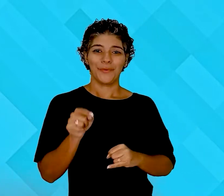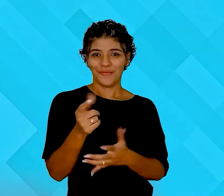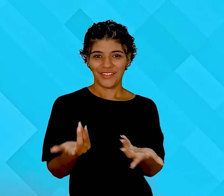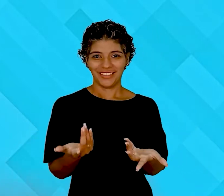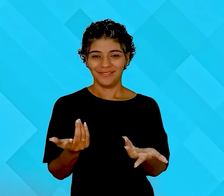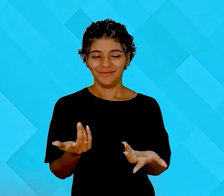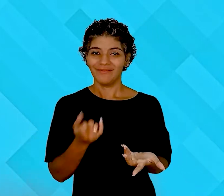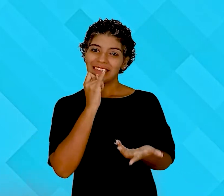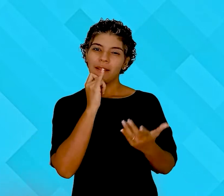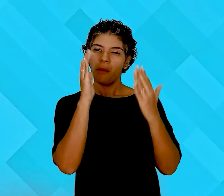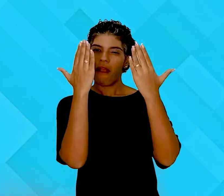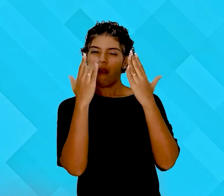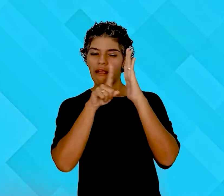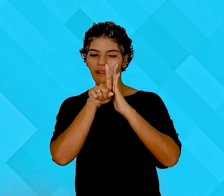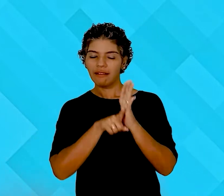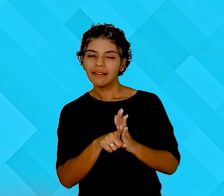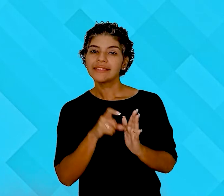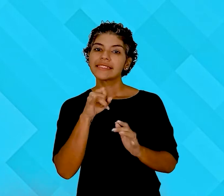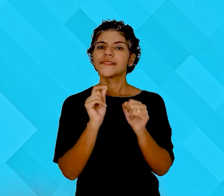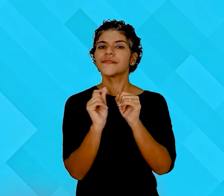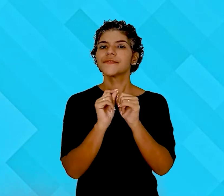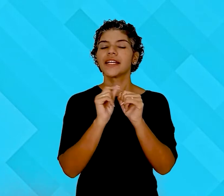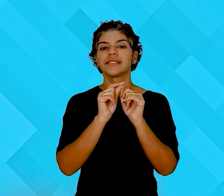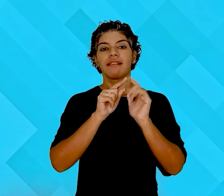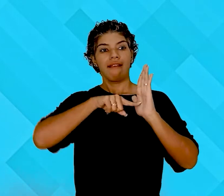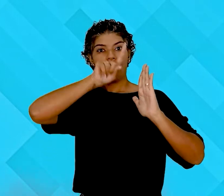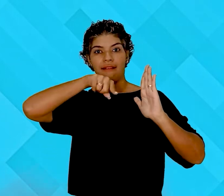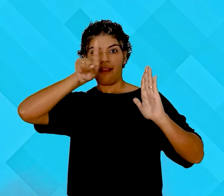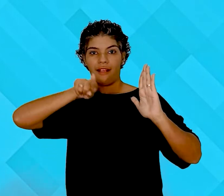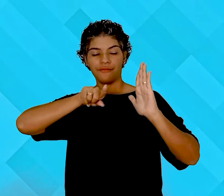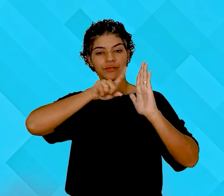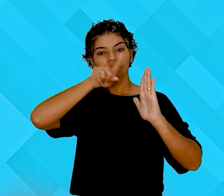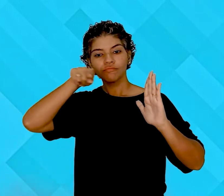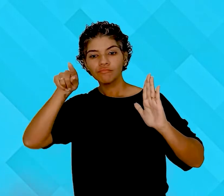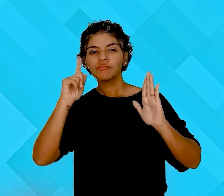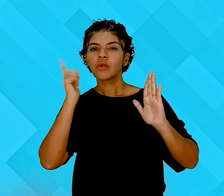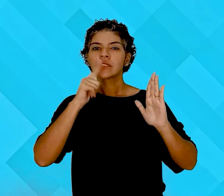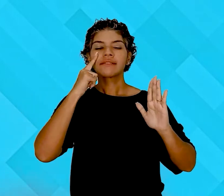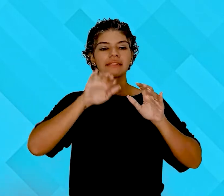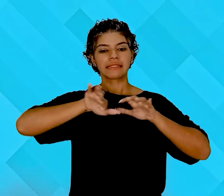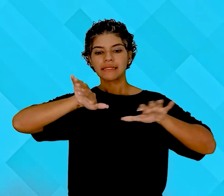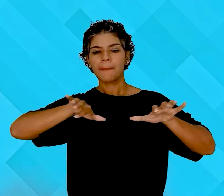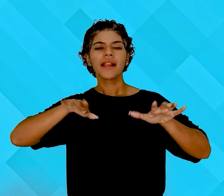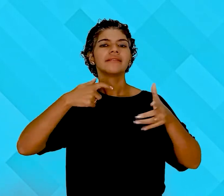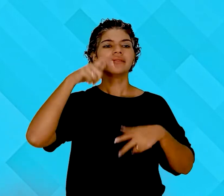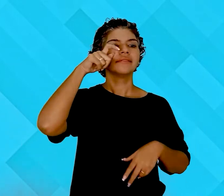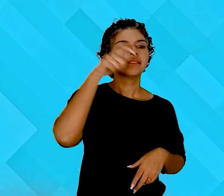consegue segmentar de acordo com os interesses, para poder, sim, tentar estar ali com uma comunicação humana,